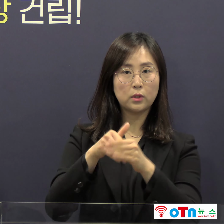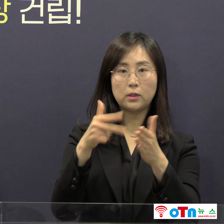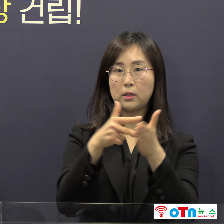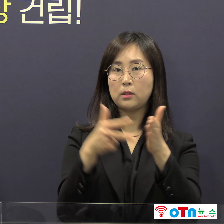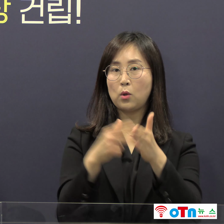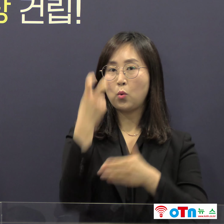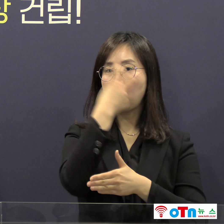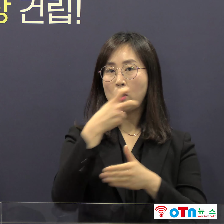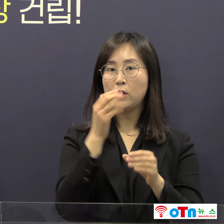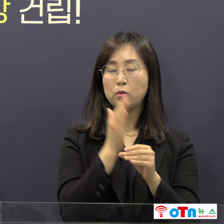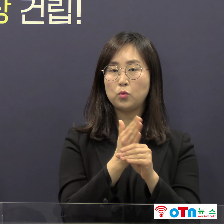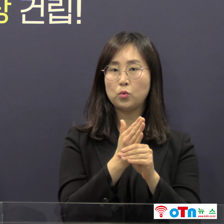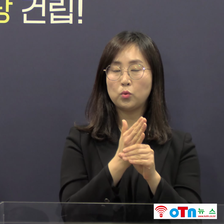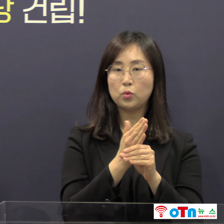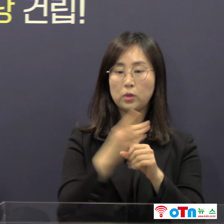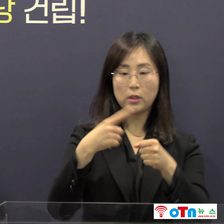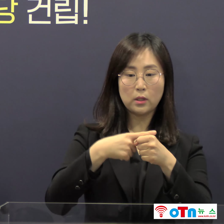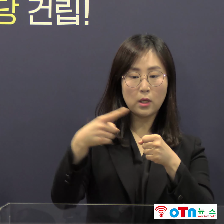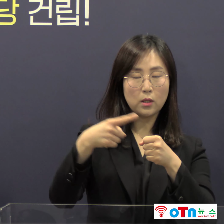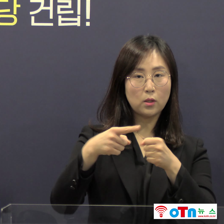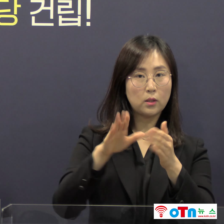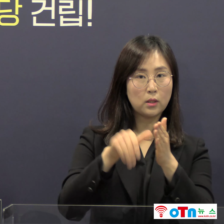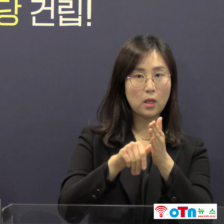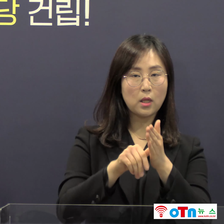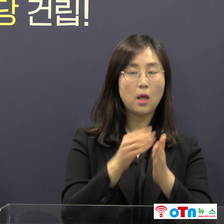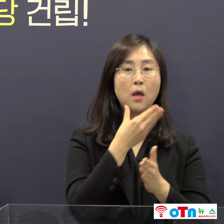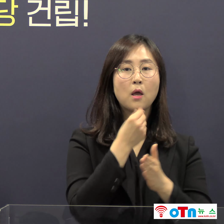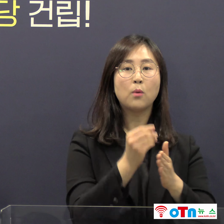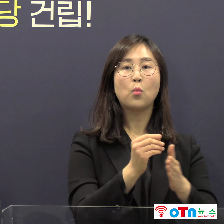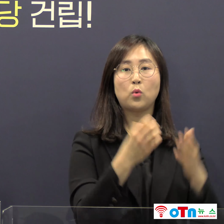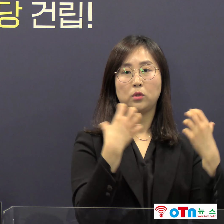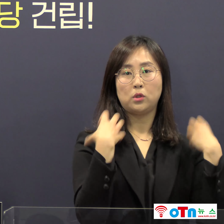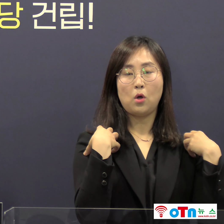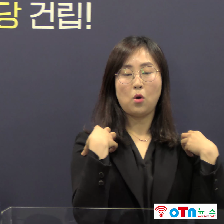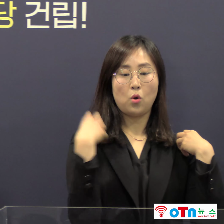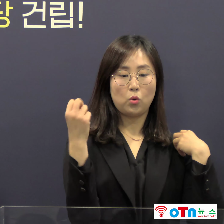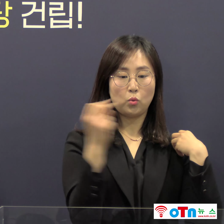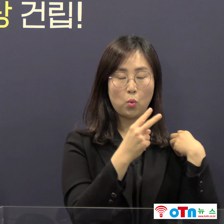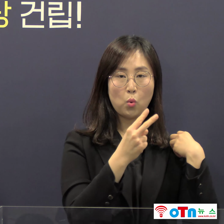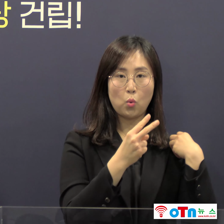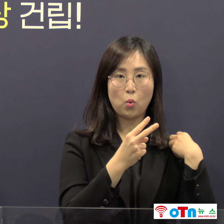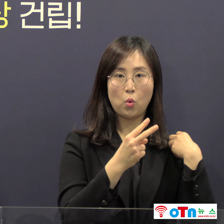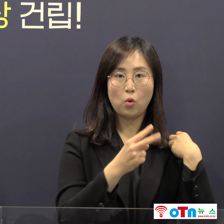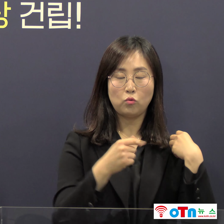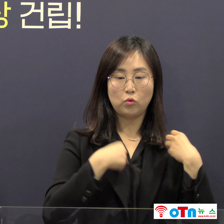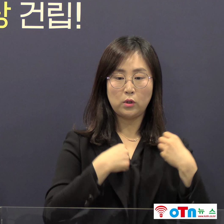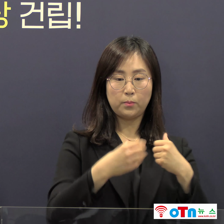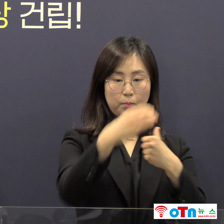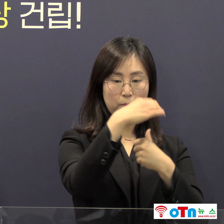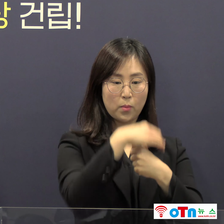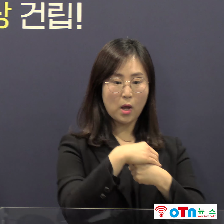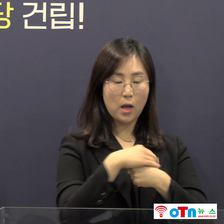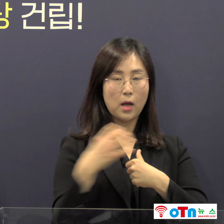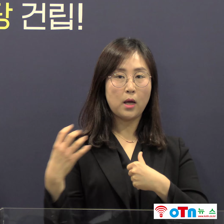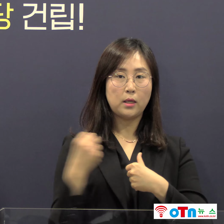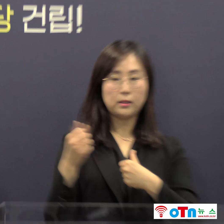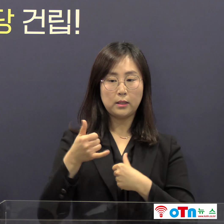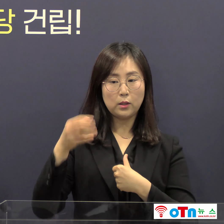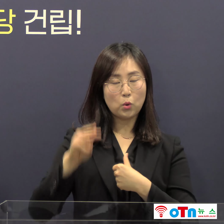있으며 내년 상반기에는 행복청과 시설 보상 양육 계약을 체결하고 소유권을 이전받을